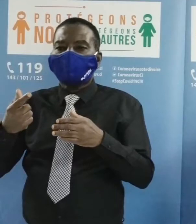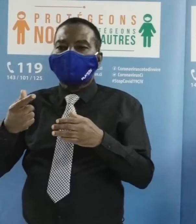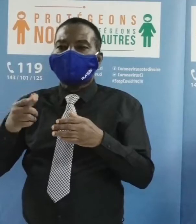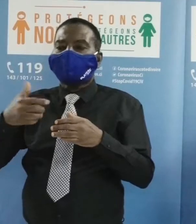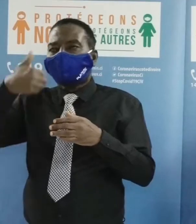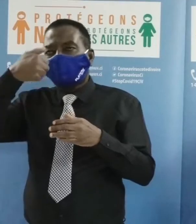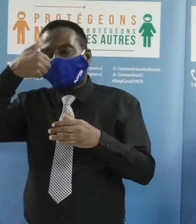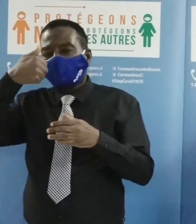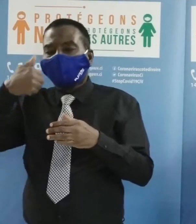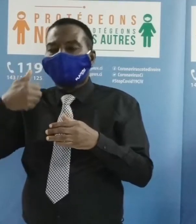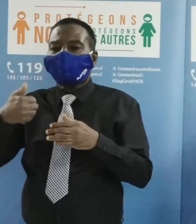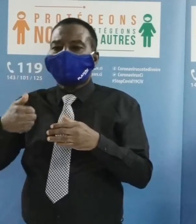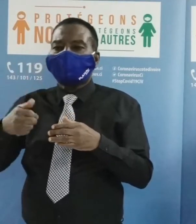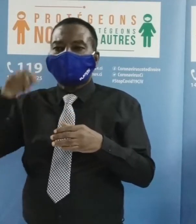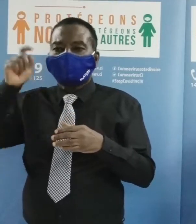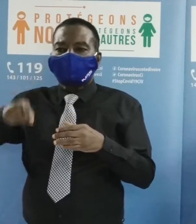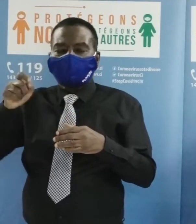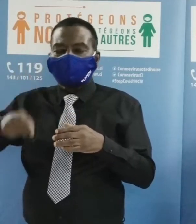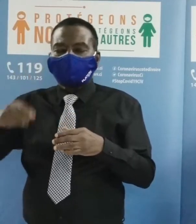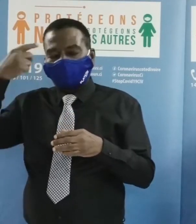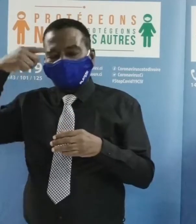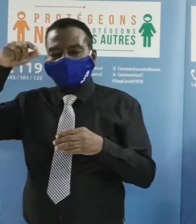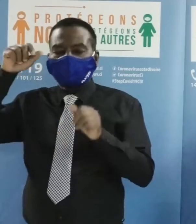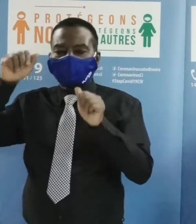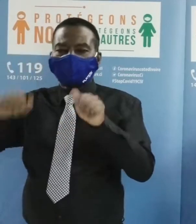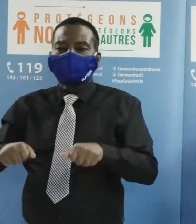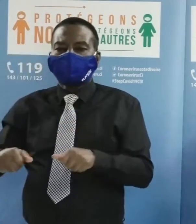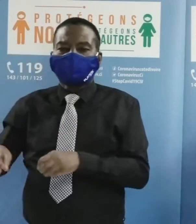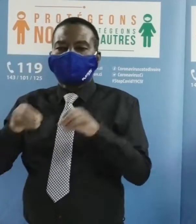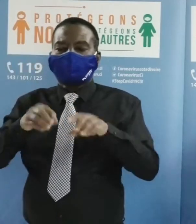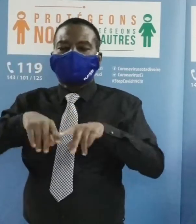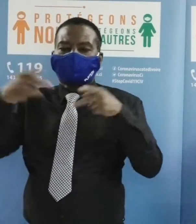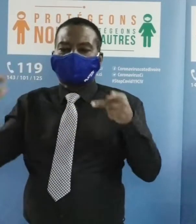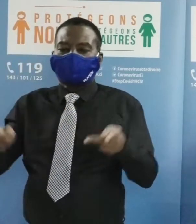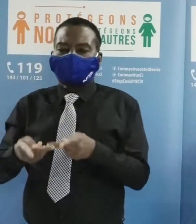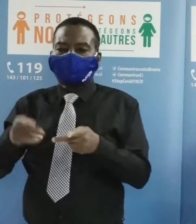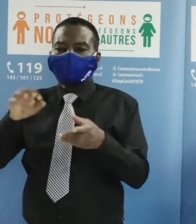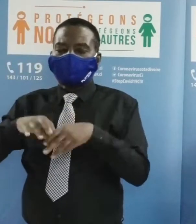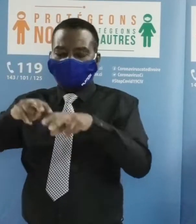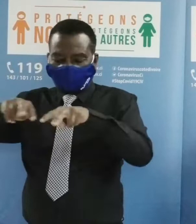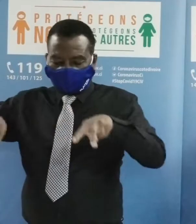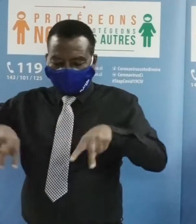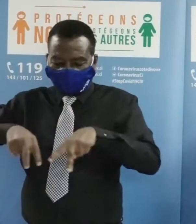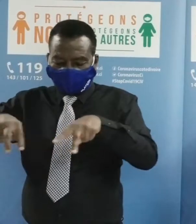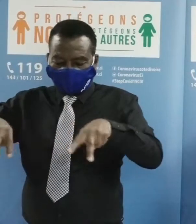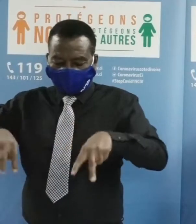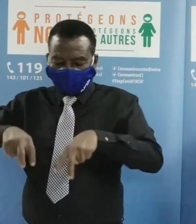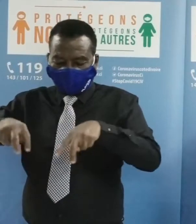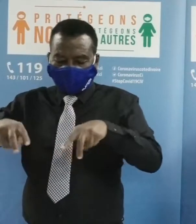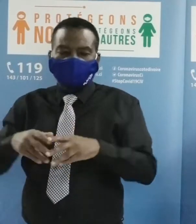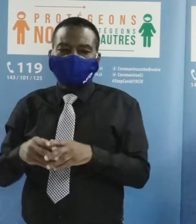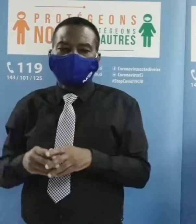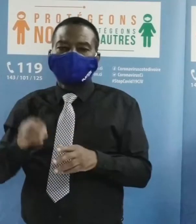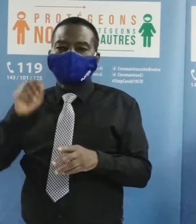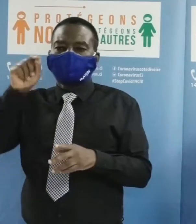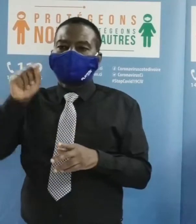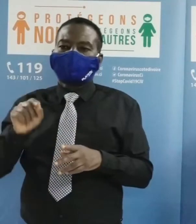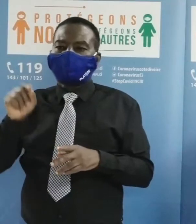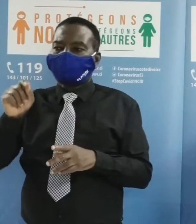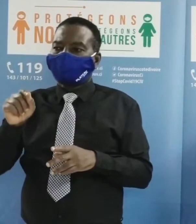qui était nécessaire faut pouvoir mettre en place ce contrôle donc